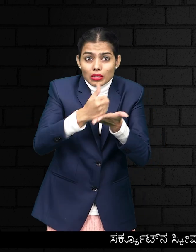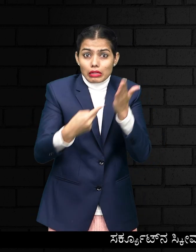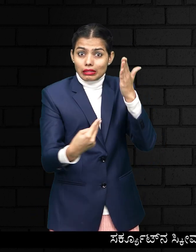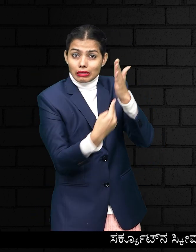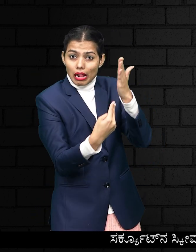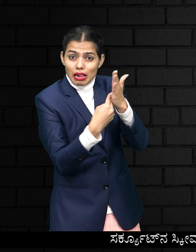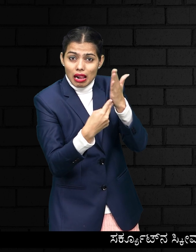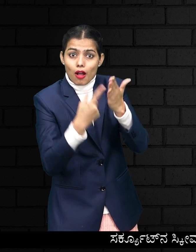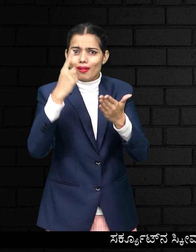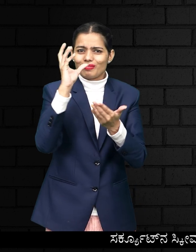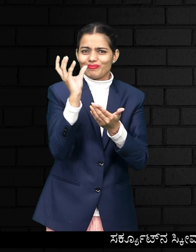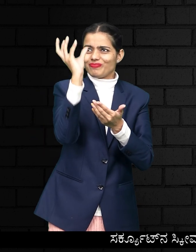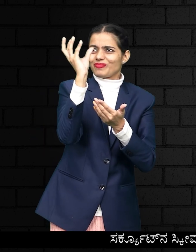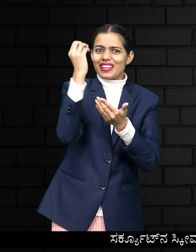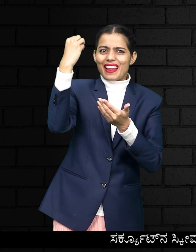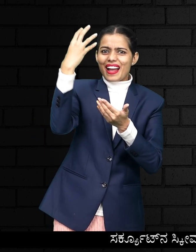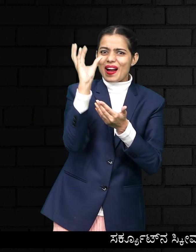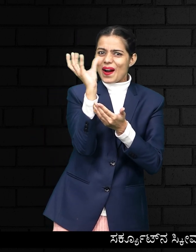ರೇಖಾಚಿತ್ರವನ್ನು ತೋರಿಸಲಾಗಿದೆ.